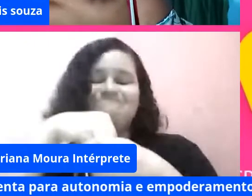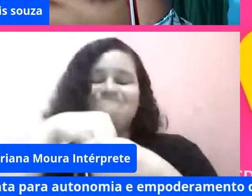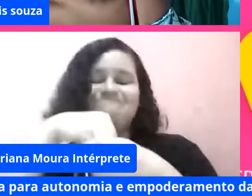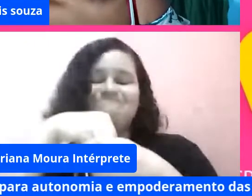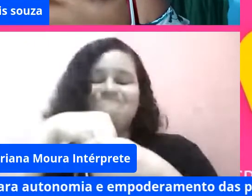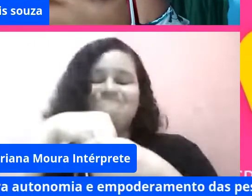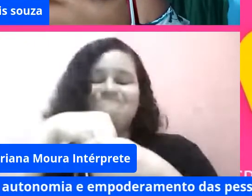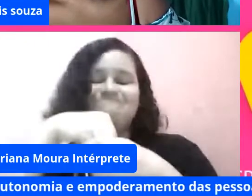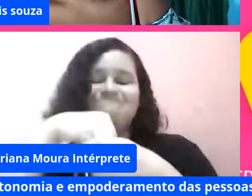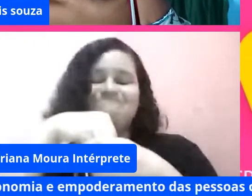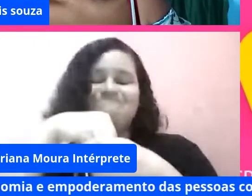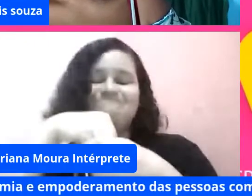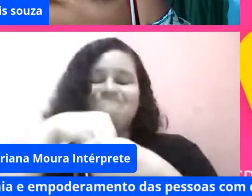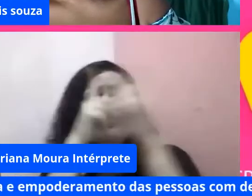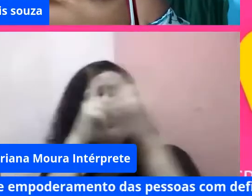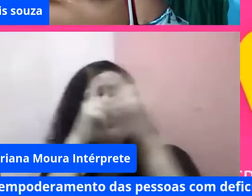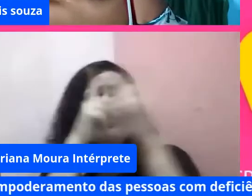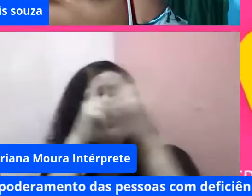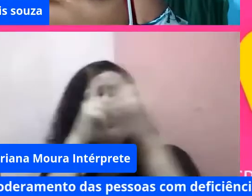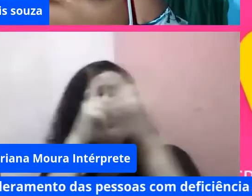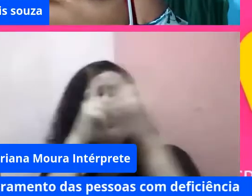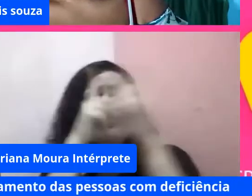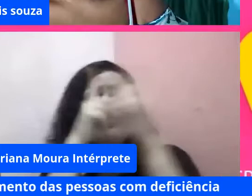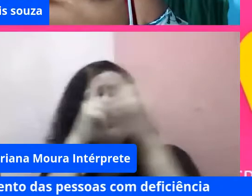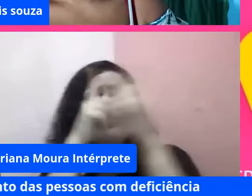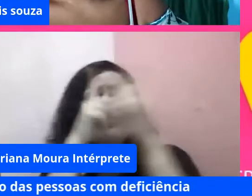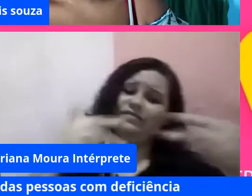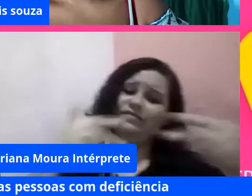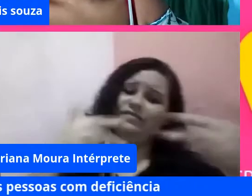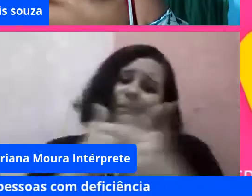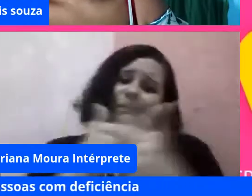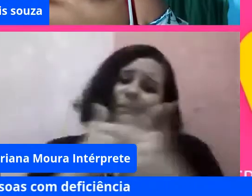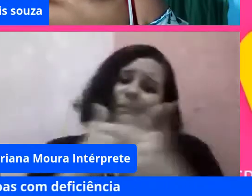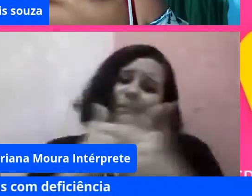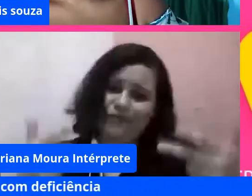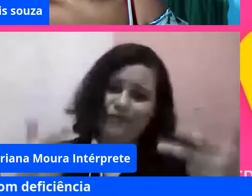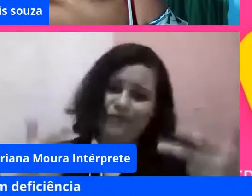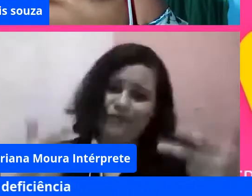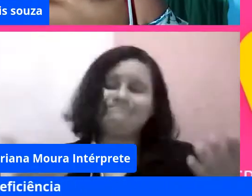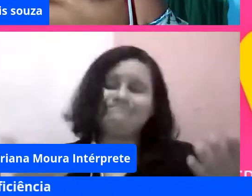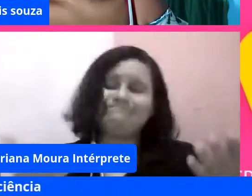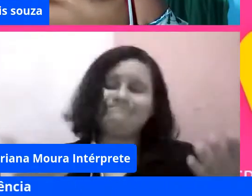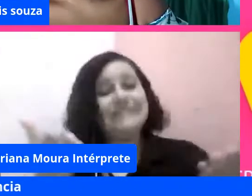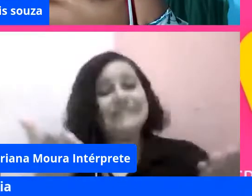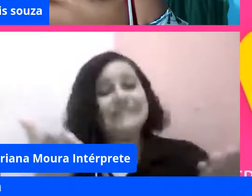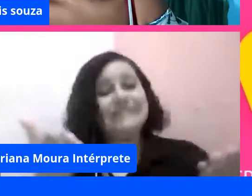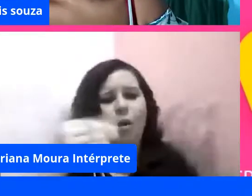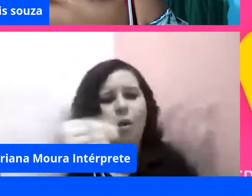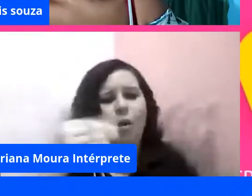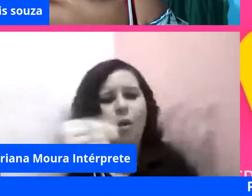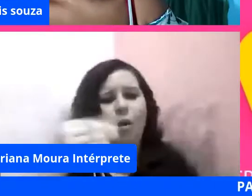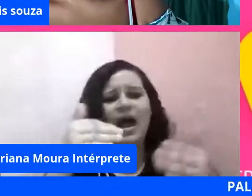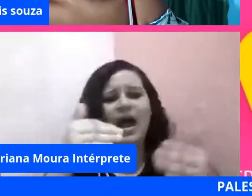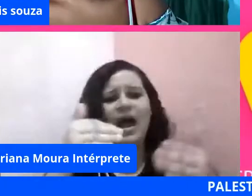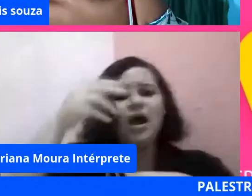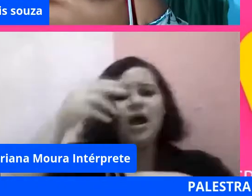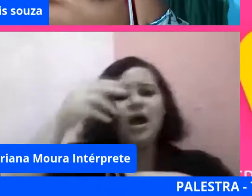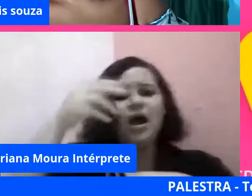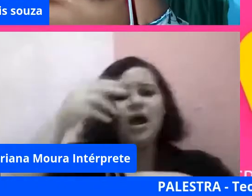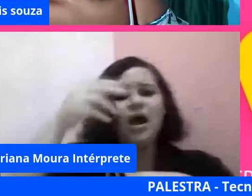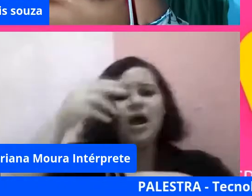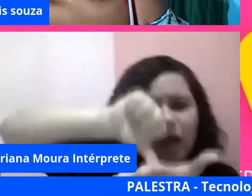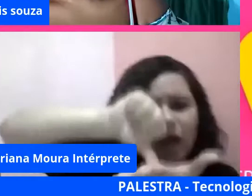essa participação, né, com essa abertura da Campus, né, com os projetos, né, do Include, enfim, com